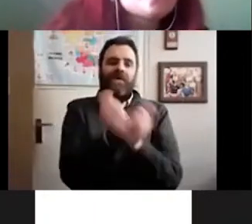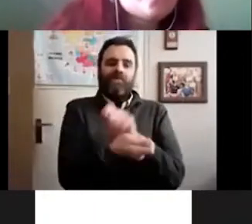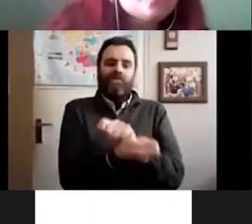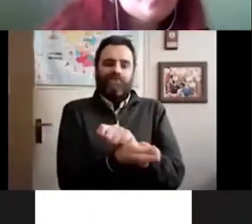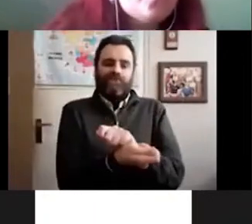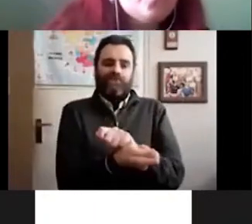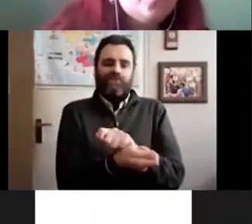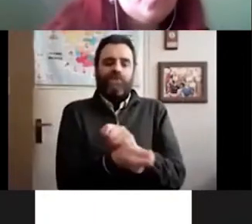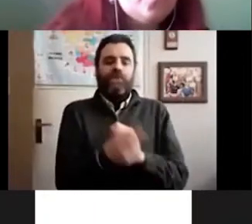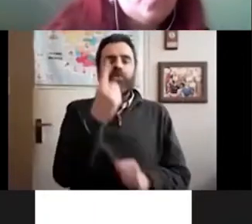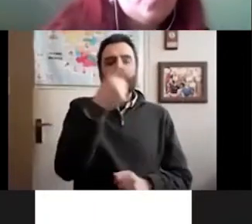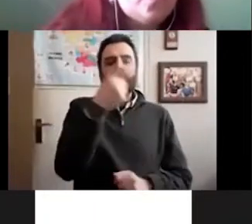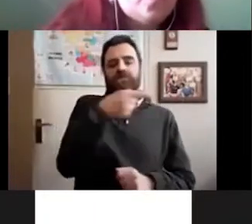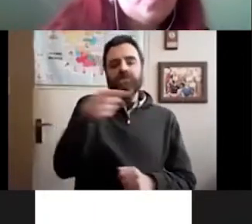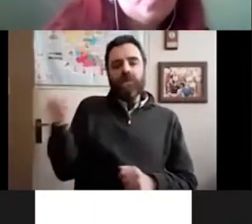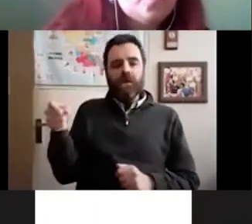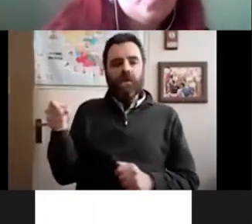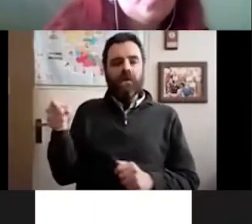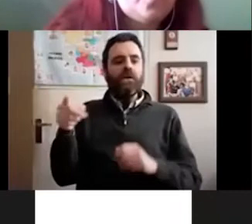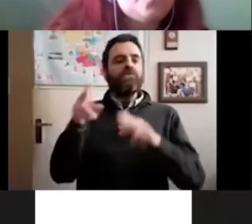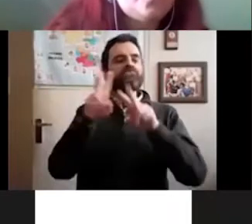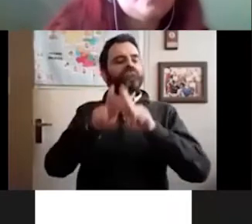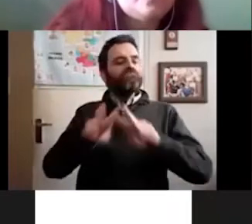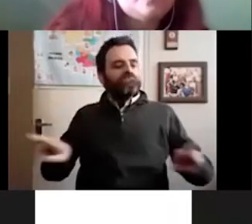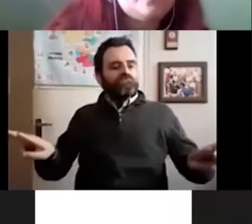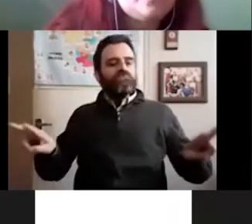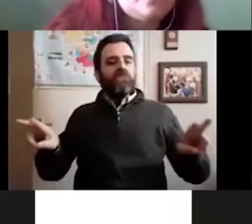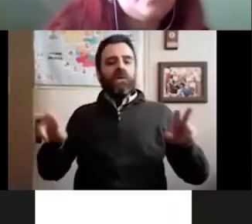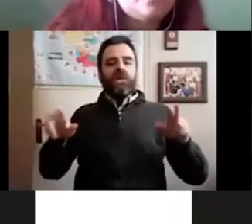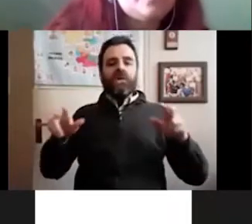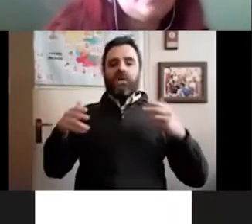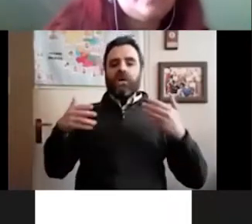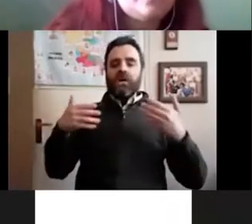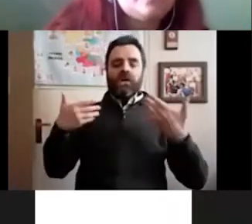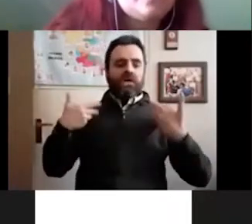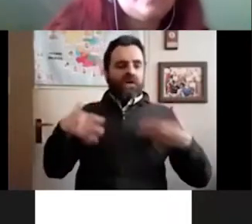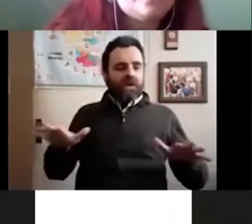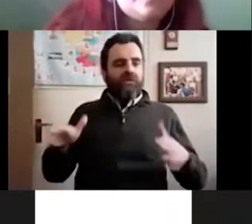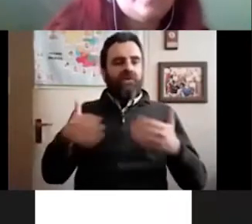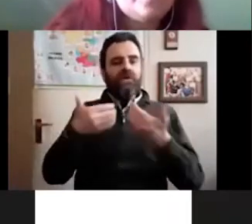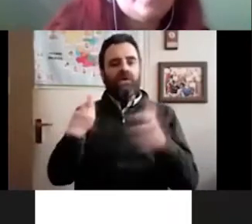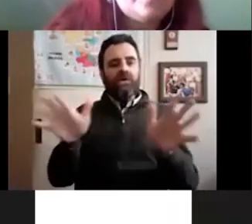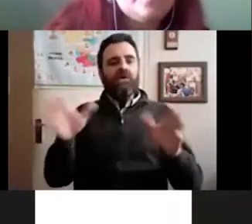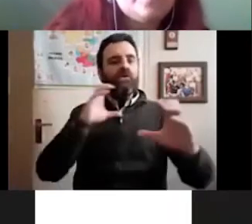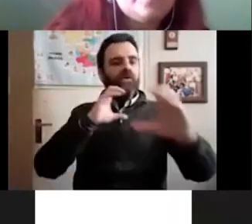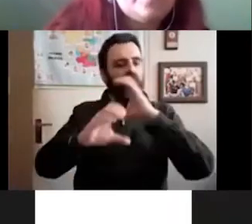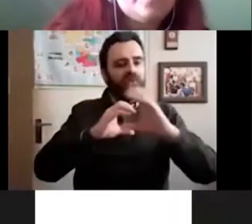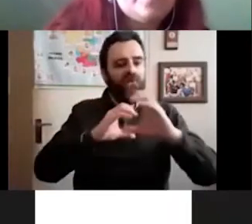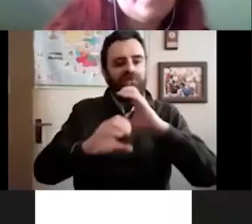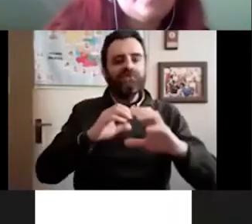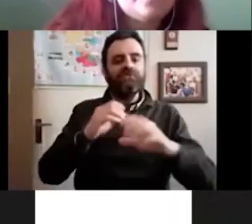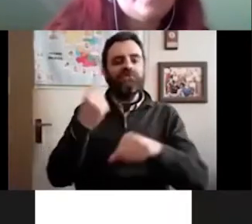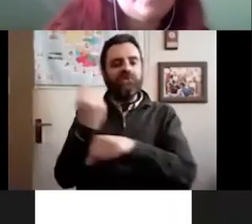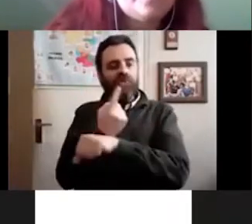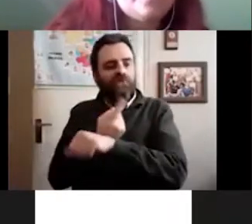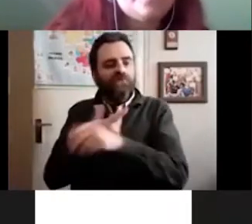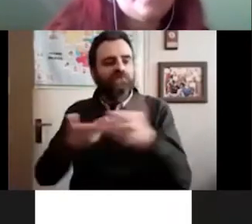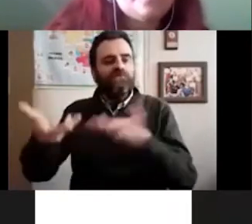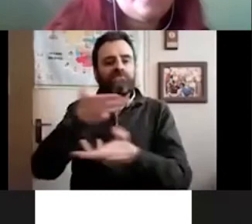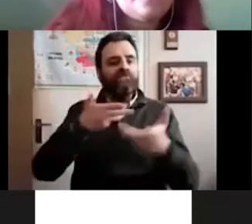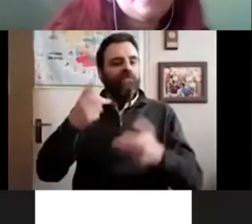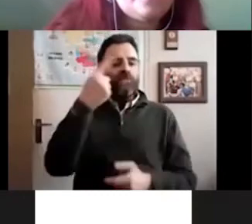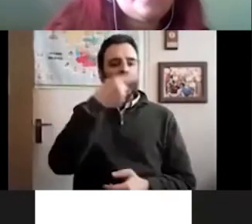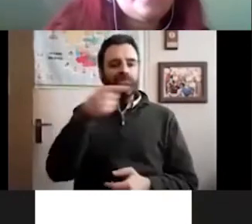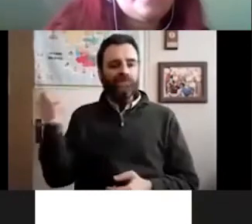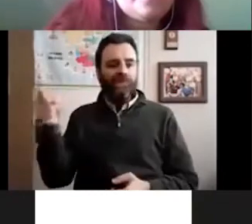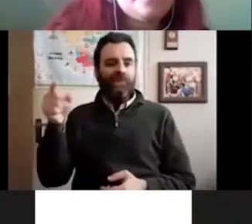bueno, nosotros mismos tenemos que hacer este cambio. Una semana de estar tranquilos, libres,